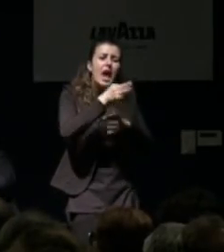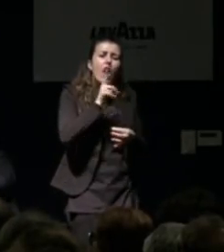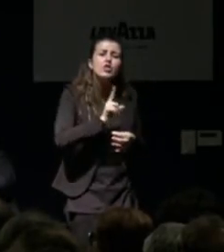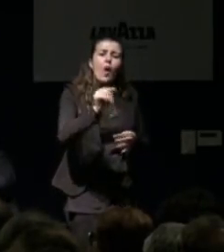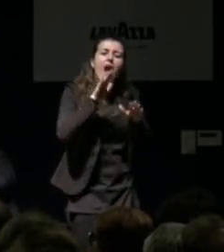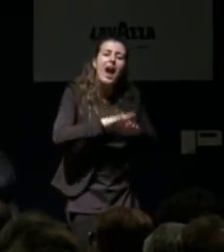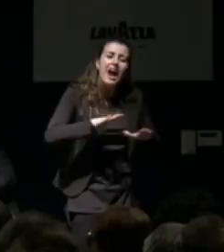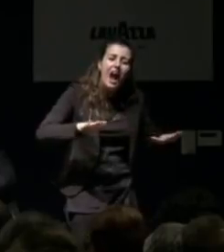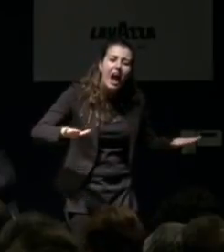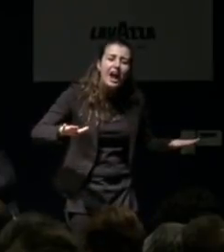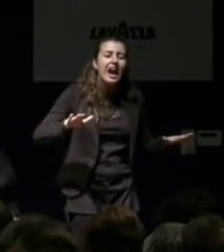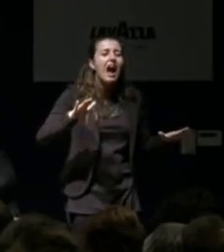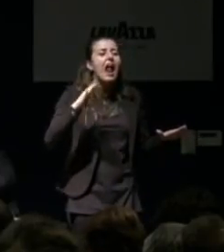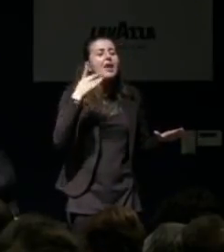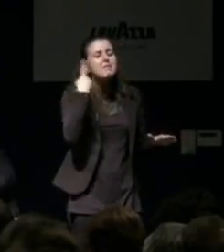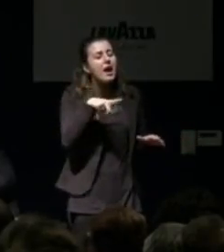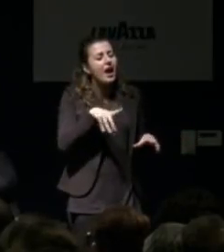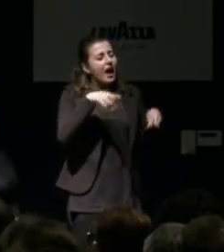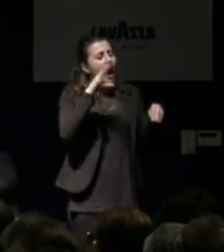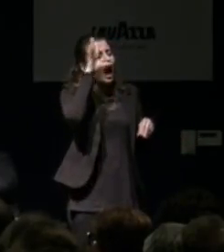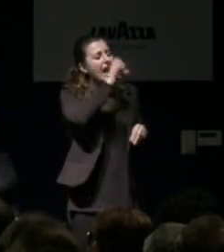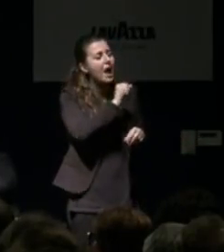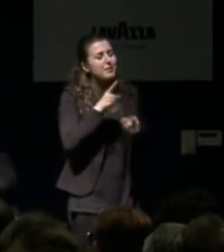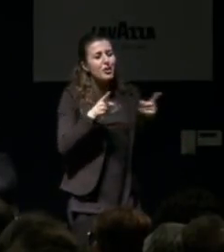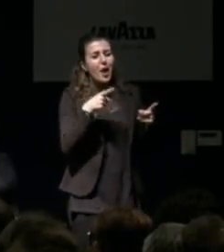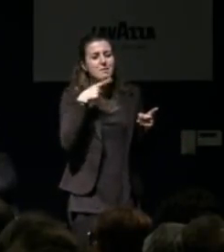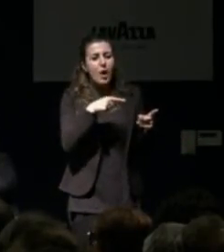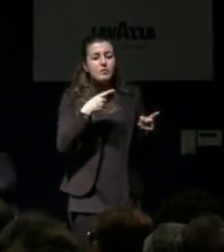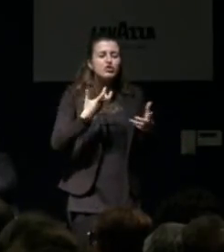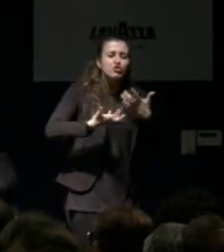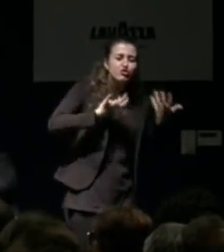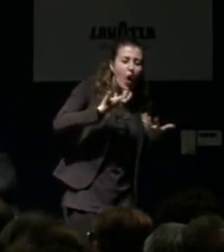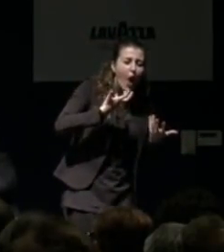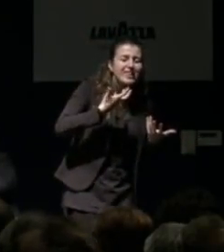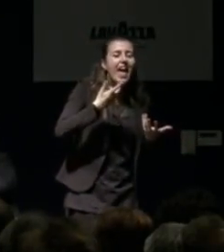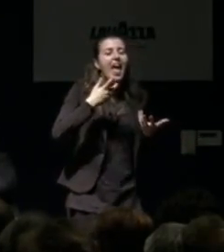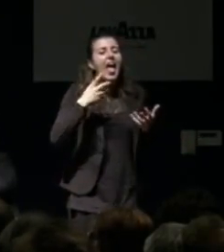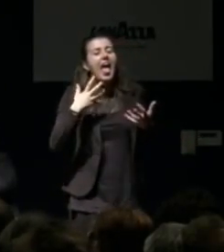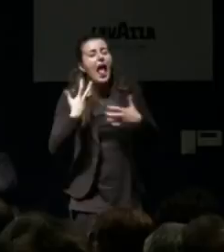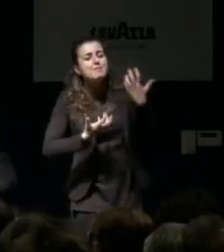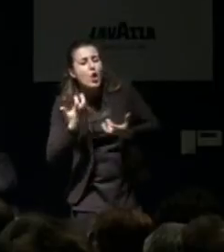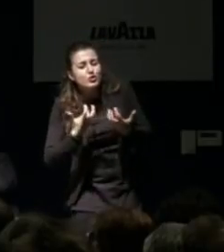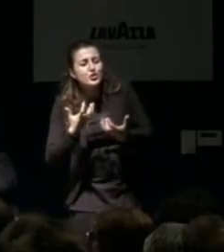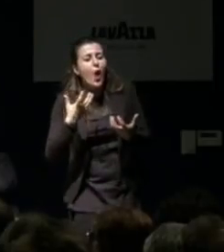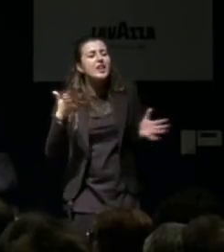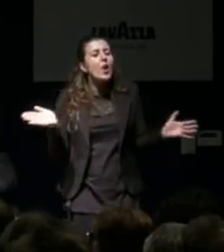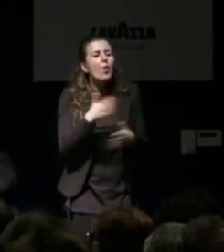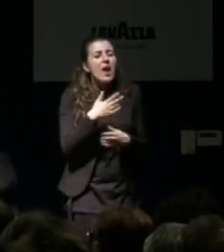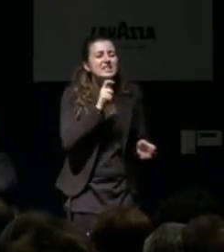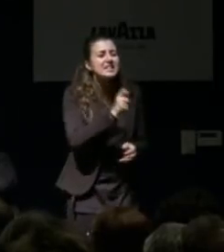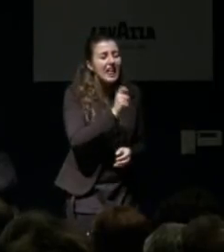distingueva quello che avevi sentito in prima persona dalle gioie alle emozioni alle paure vissute in ogni intervista